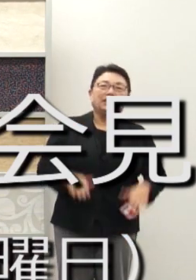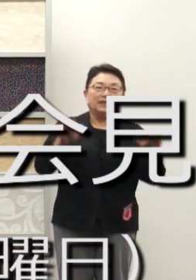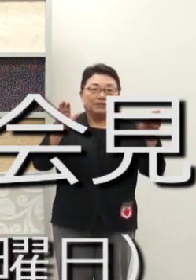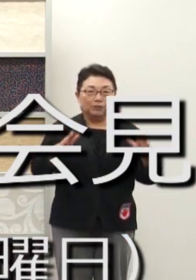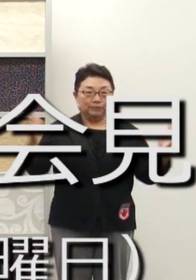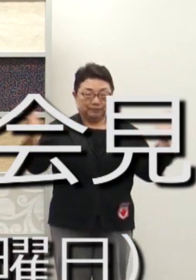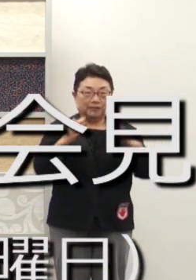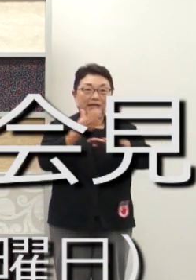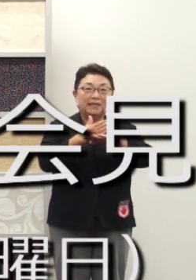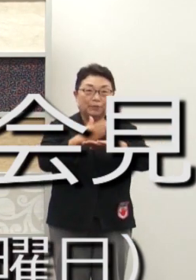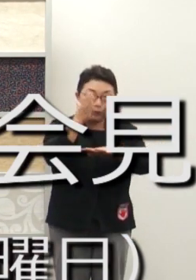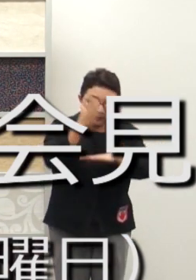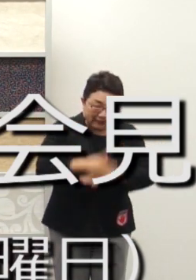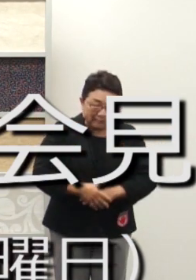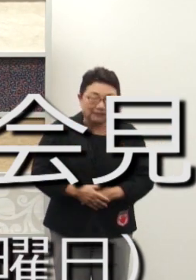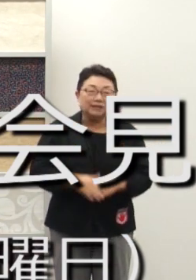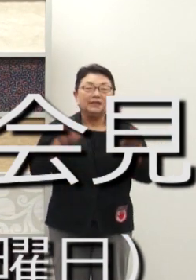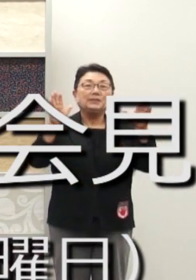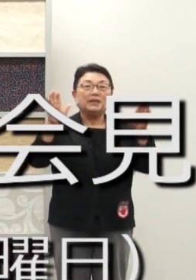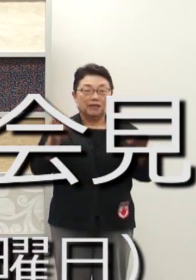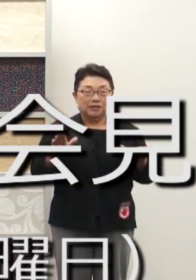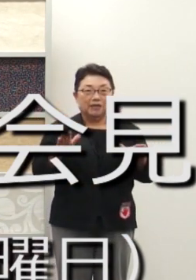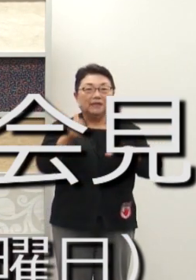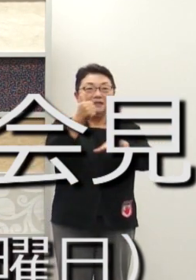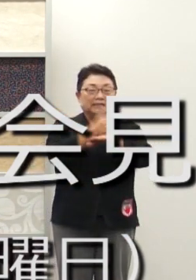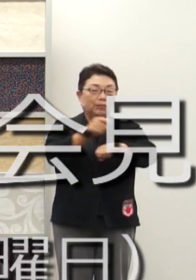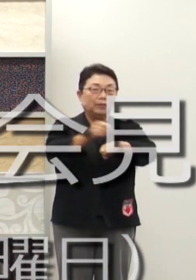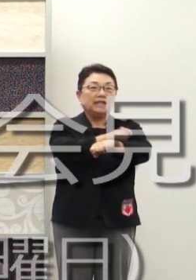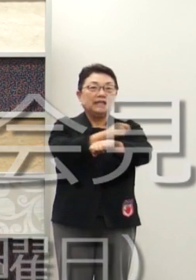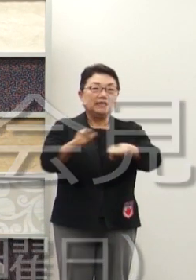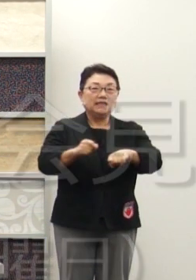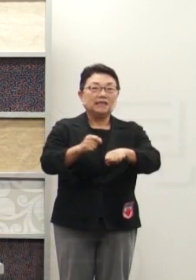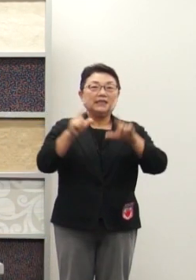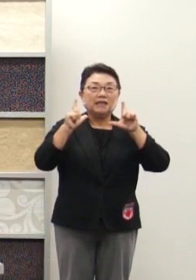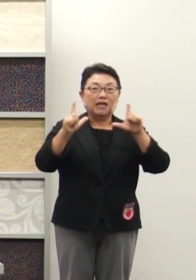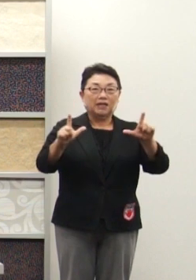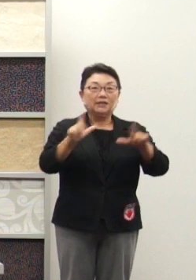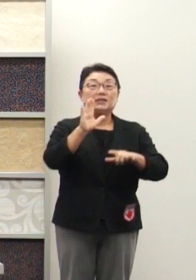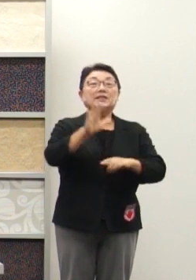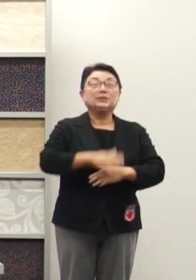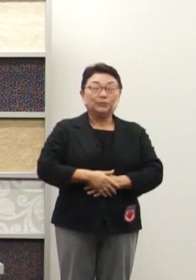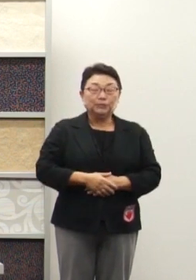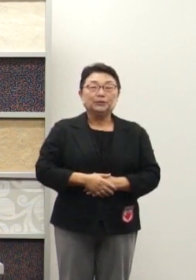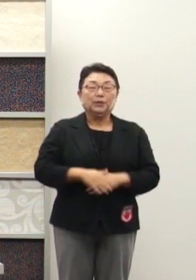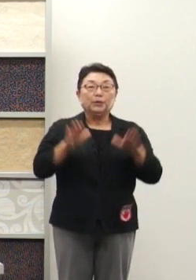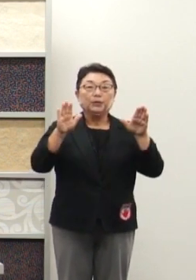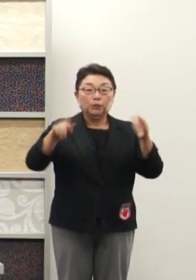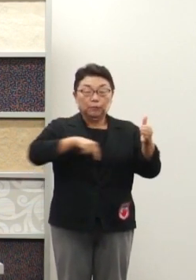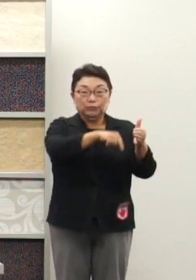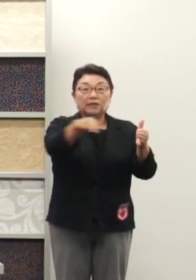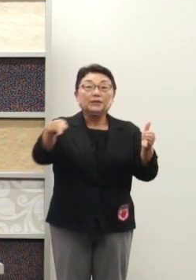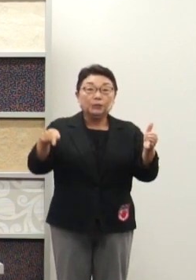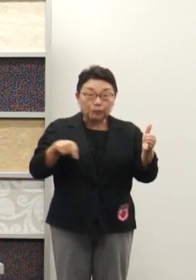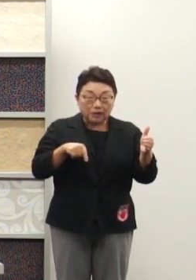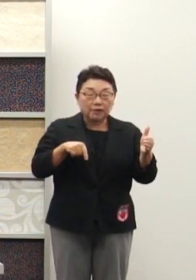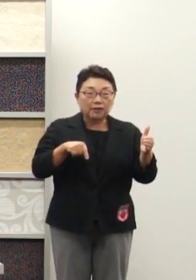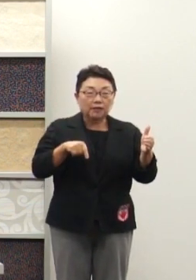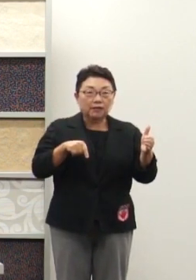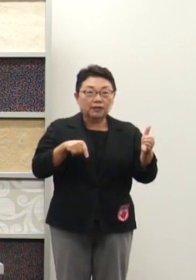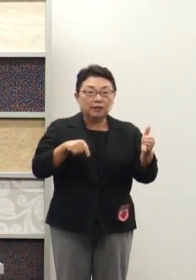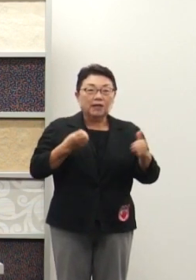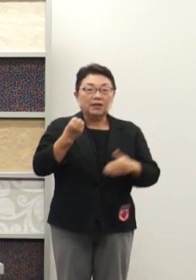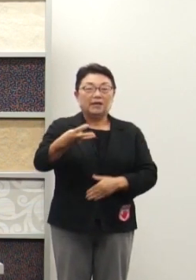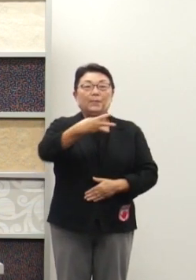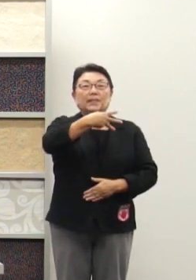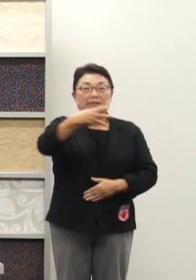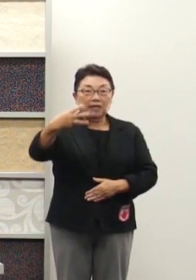本日お集まりいただきありがとうございます。ただいまから知事の臨時記者会見を行います。本日の発表事項は令和